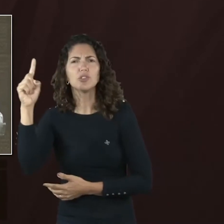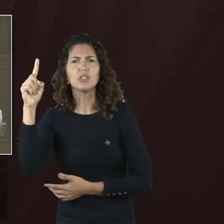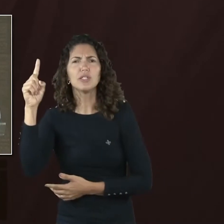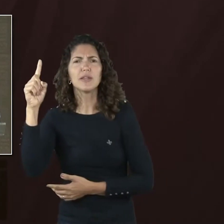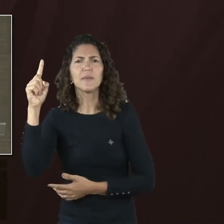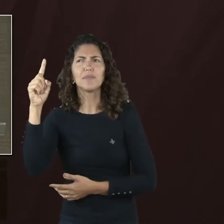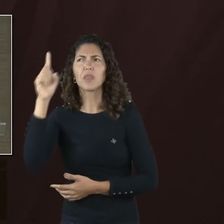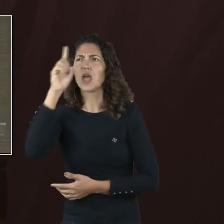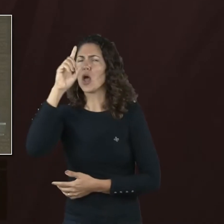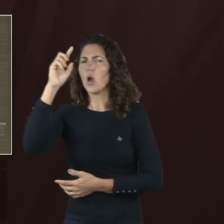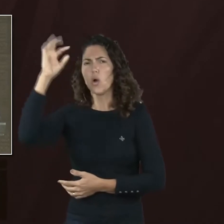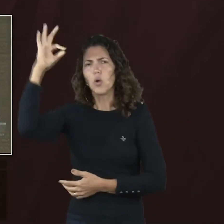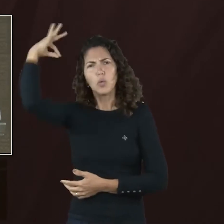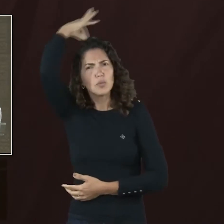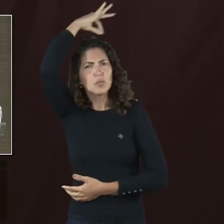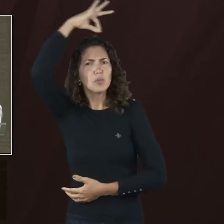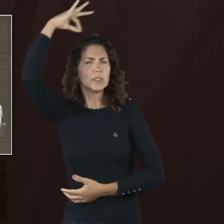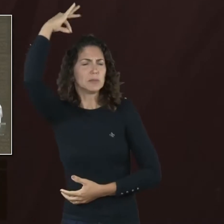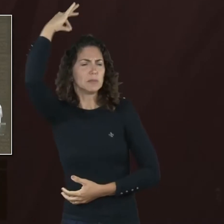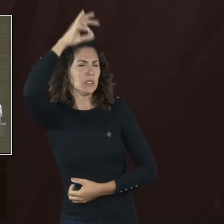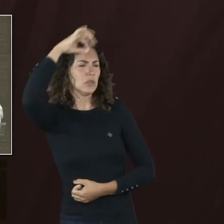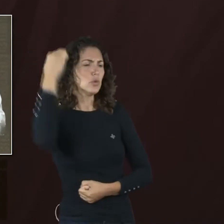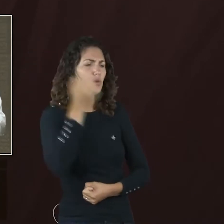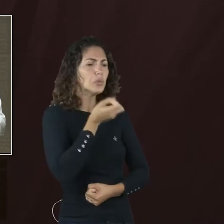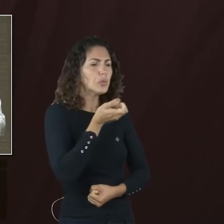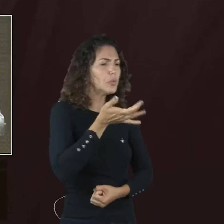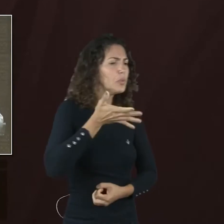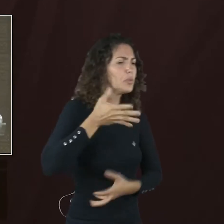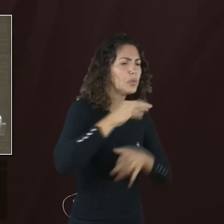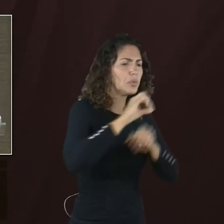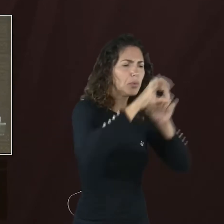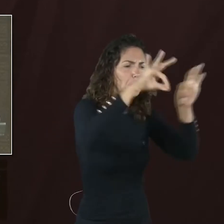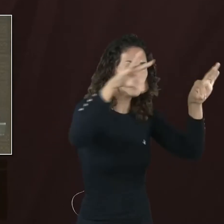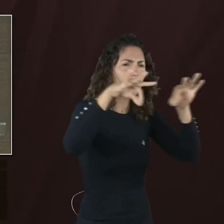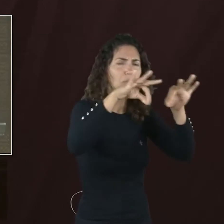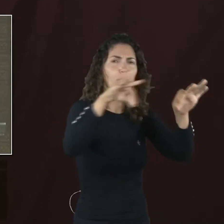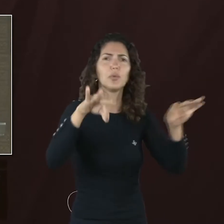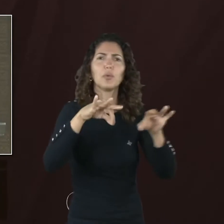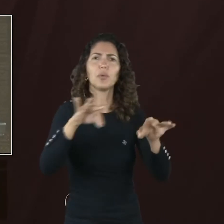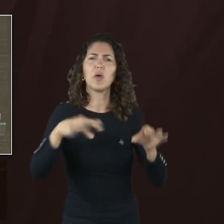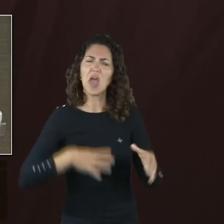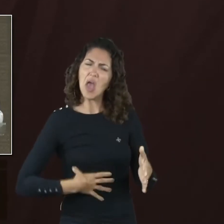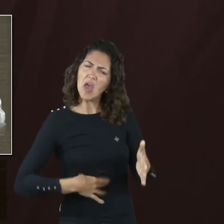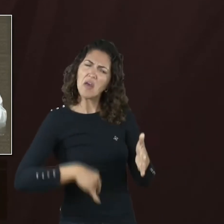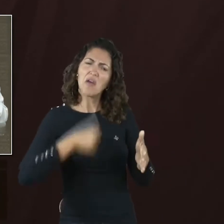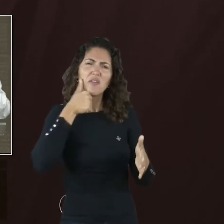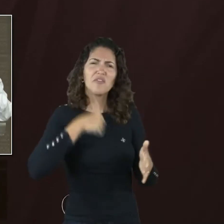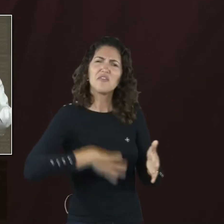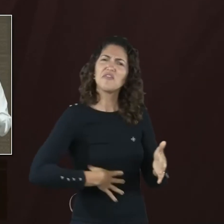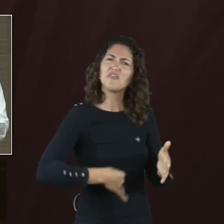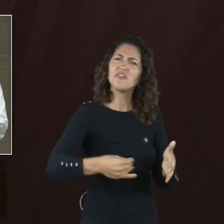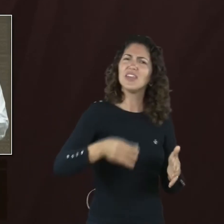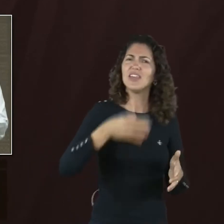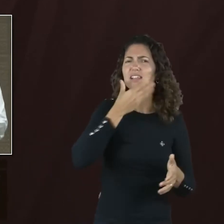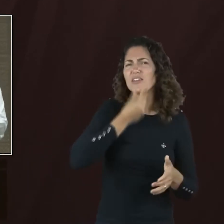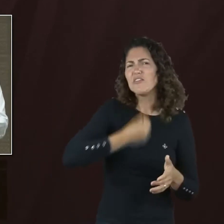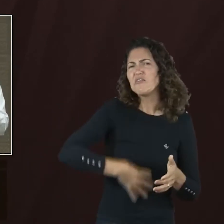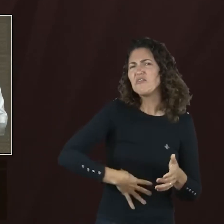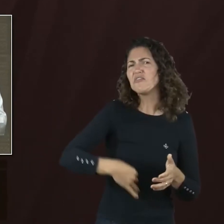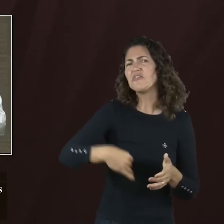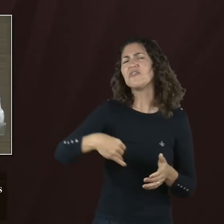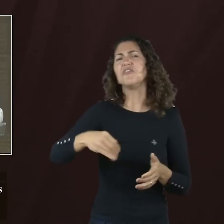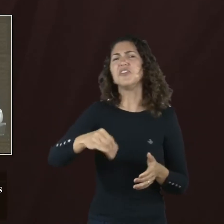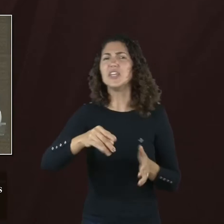vossos filhos e vossas filhas profetizarão, vossos jovens terão visões e sonharão vossos velhos.